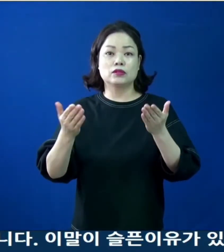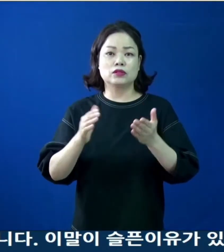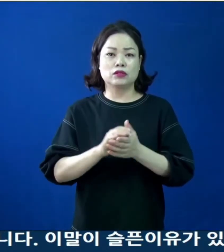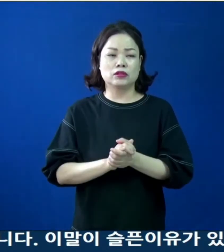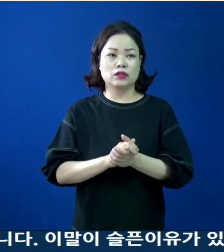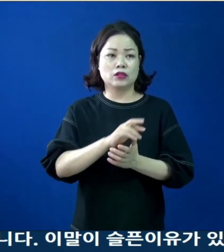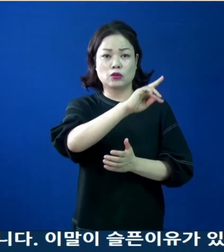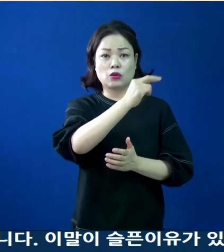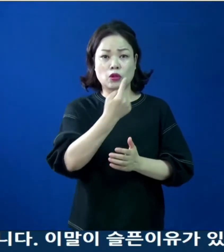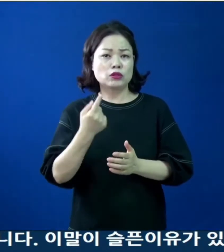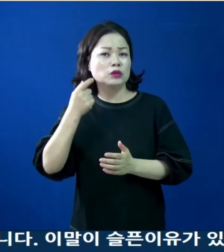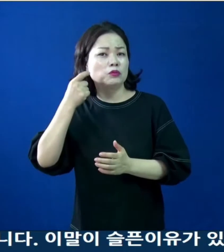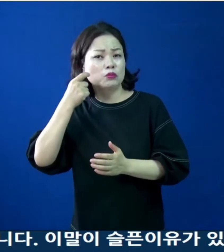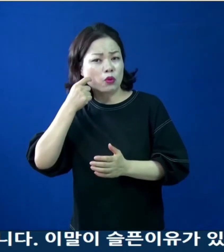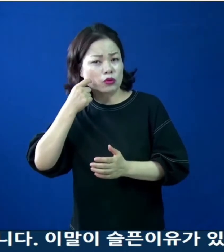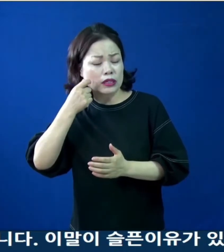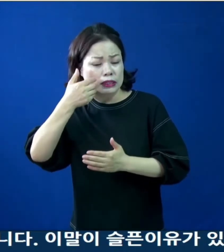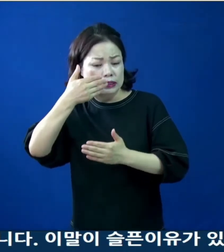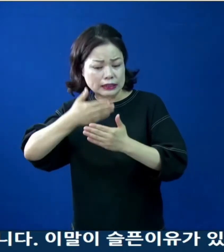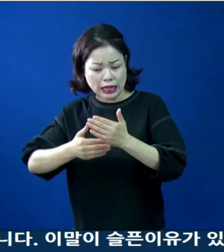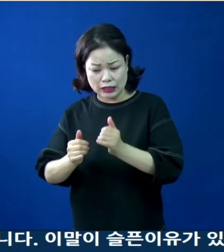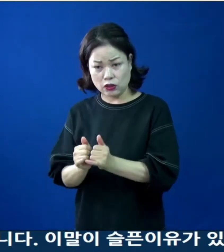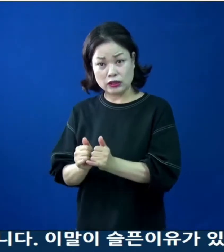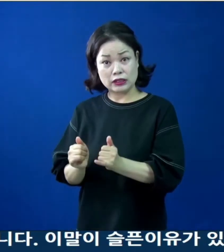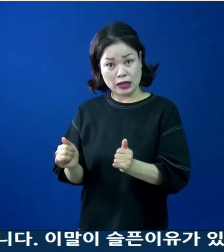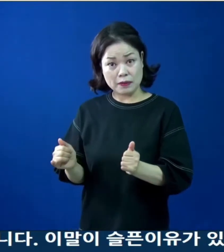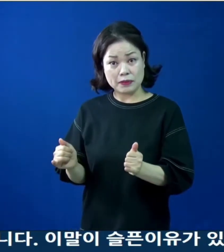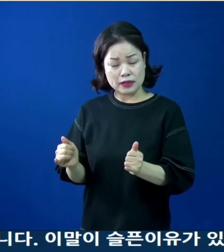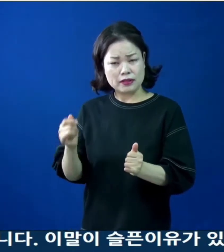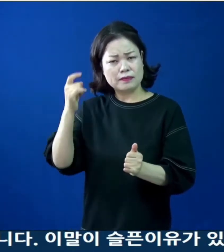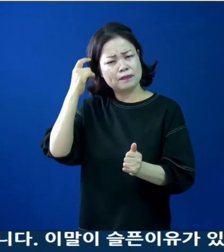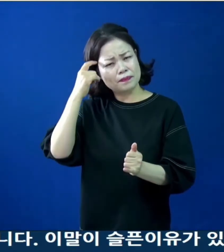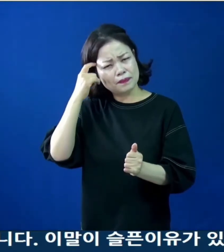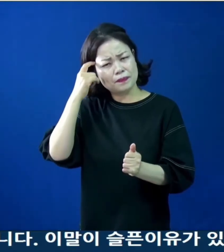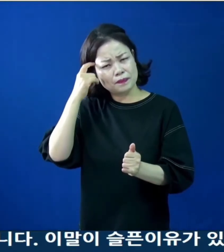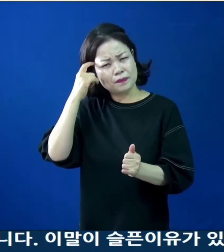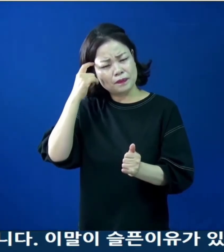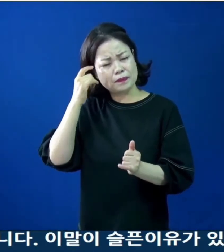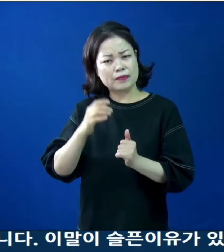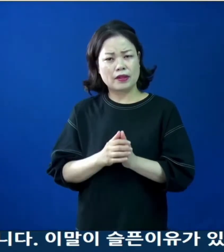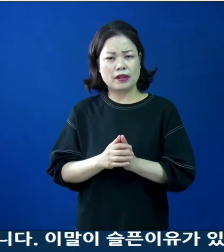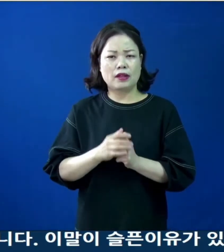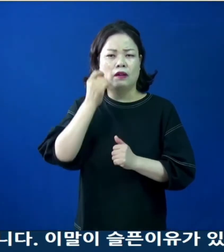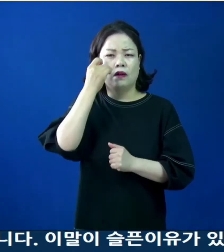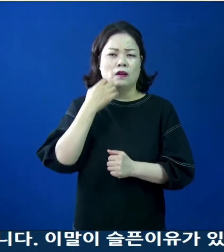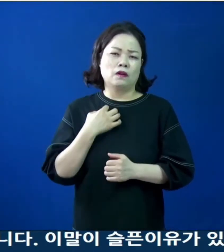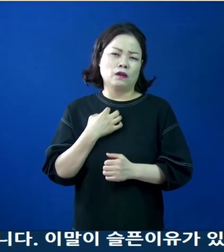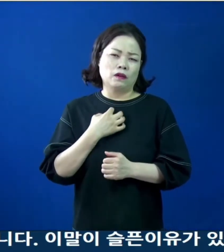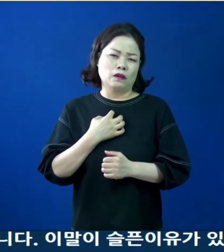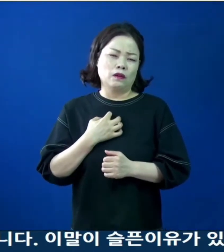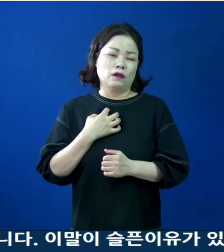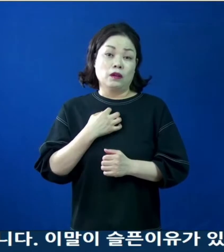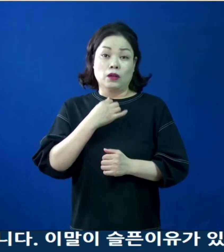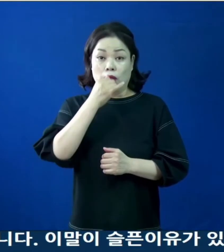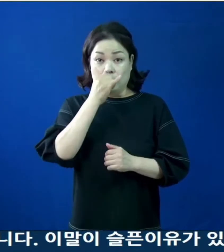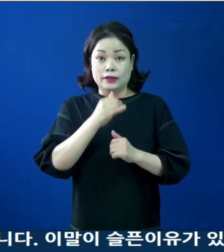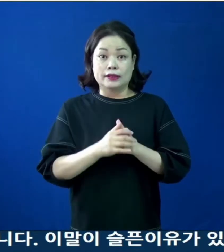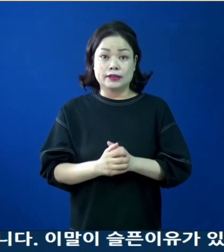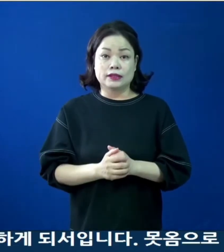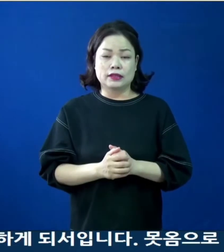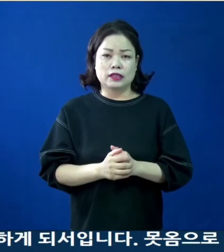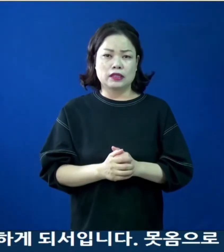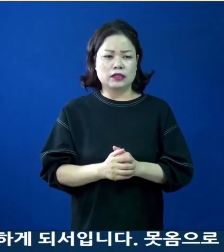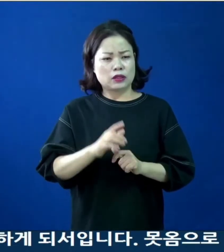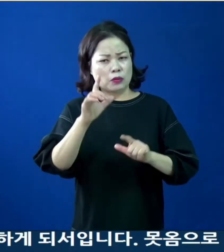못 돌아옴으로 인해서 남겨질 사람들을 생각하게 되기 때문에 슬플 때가 종종 있습니다.